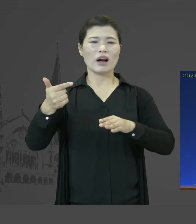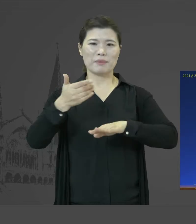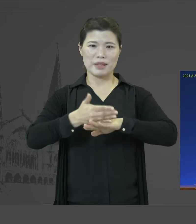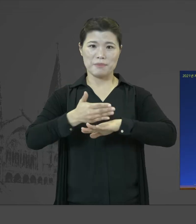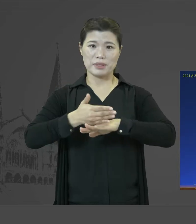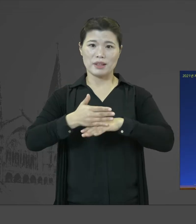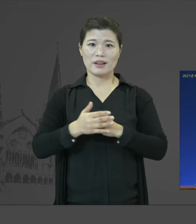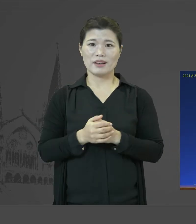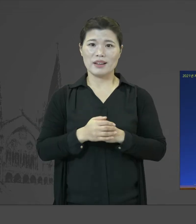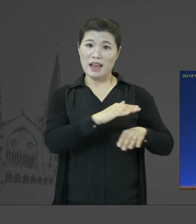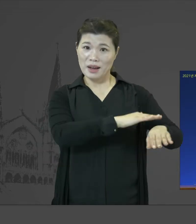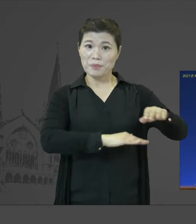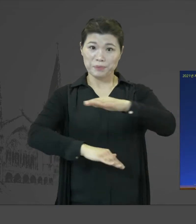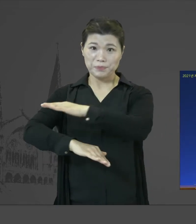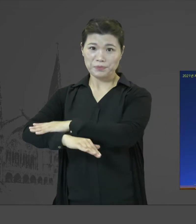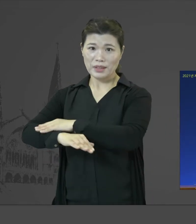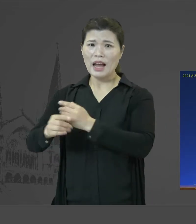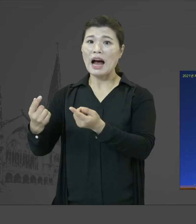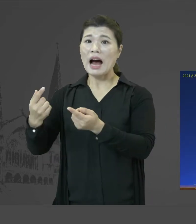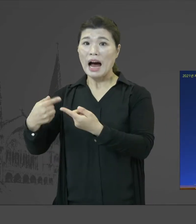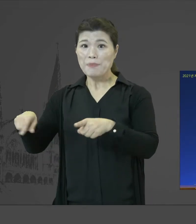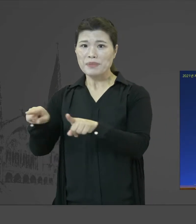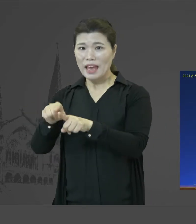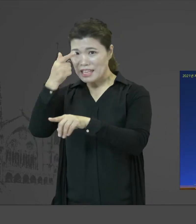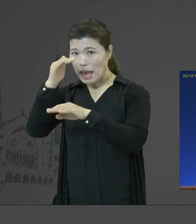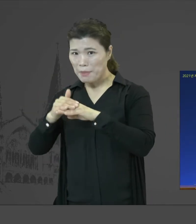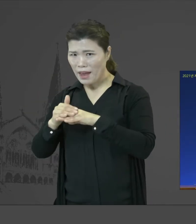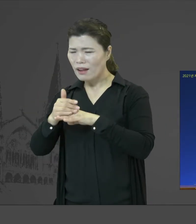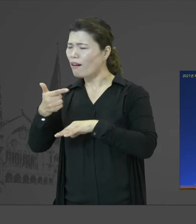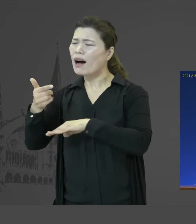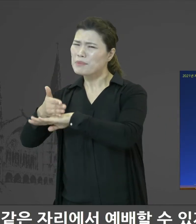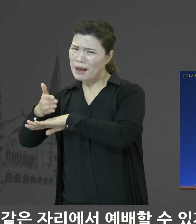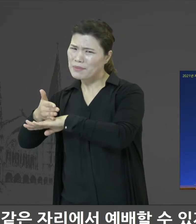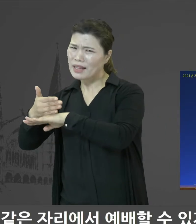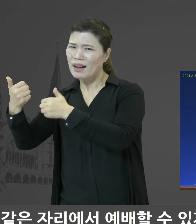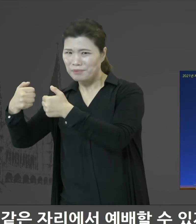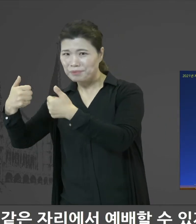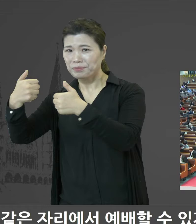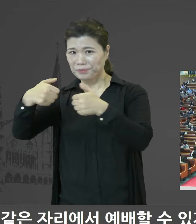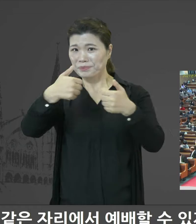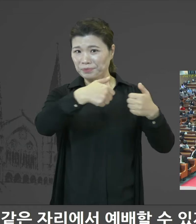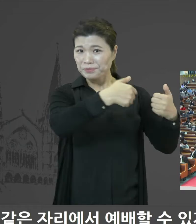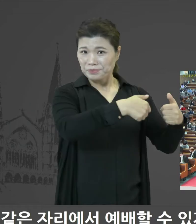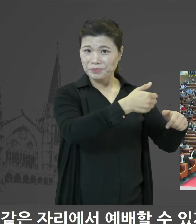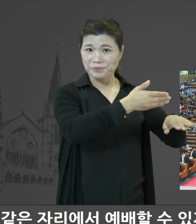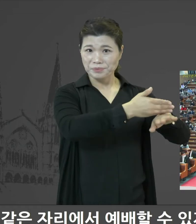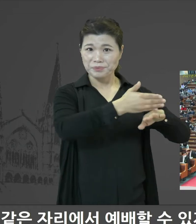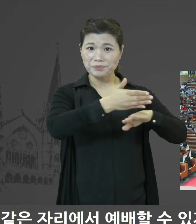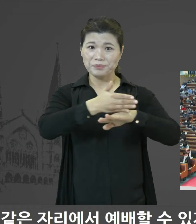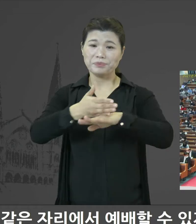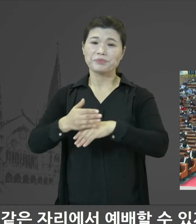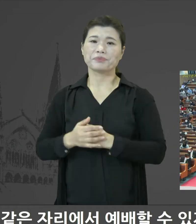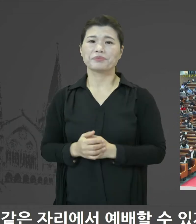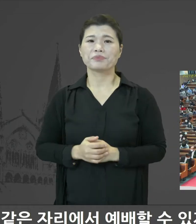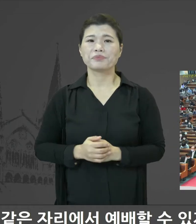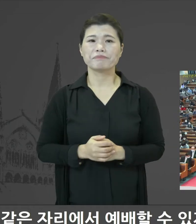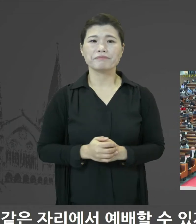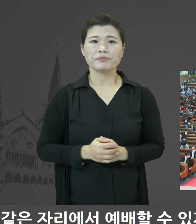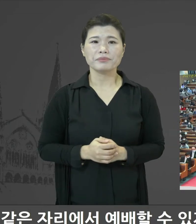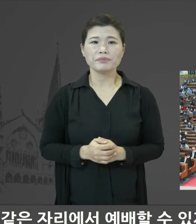감사드립니다. 좌우 옆에 분 함께 예배드릴 수 있어 감사합니다. 우리 눈인사 해주시기 바랍니다.